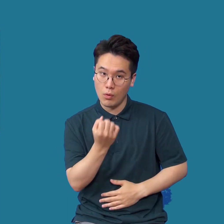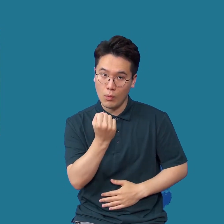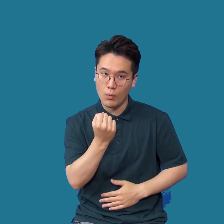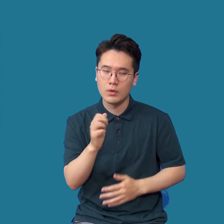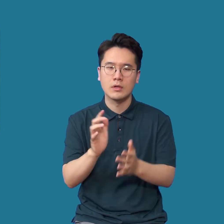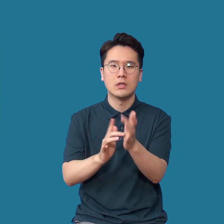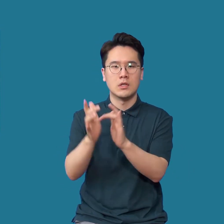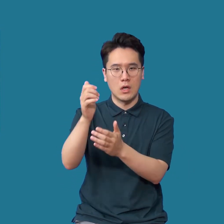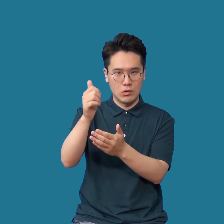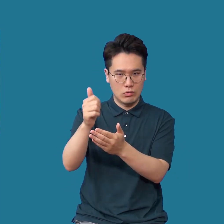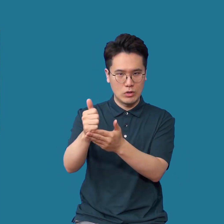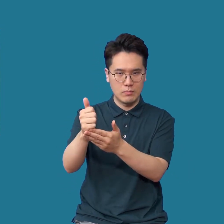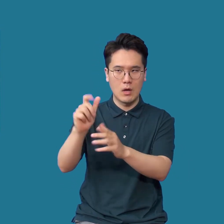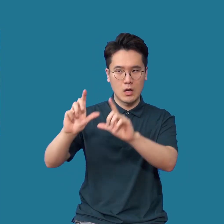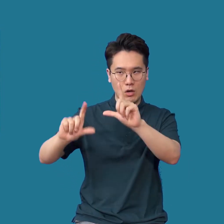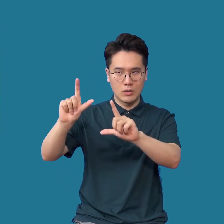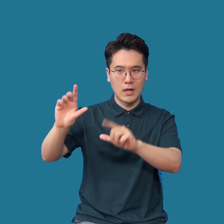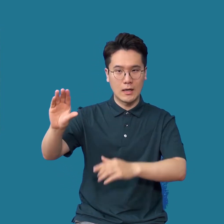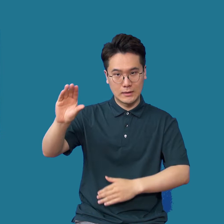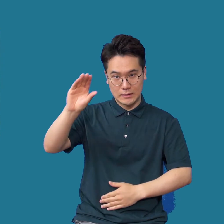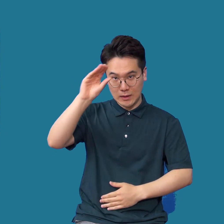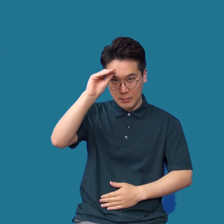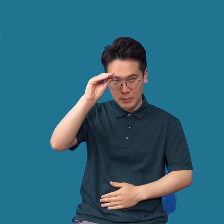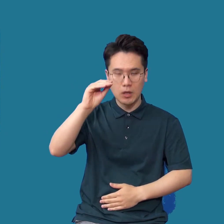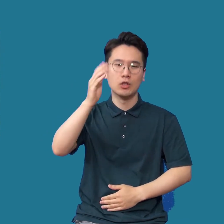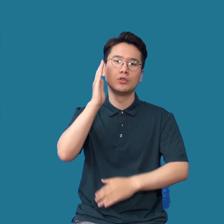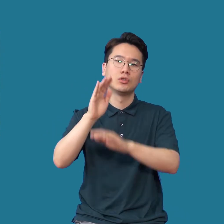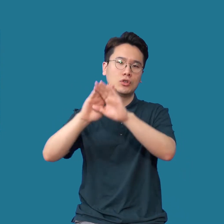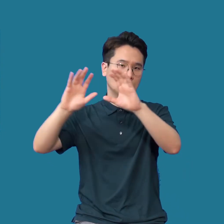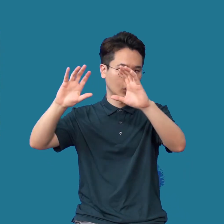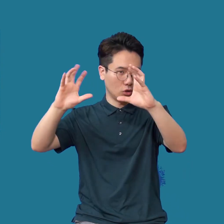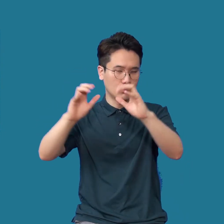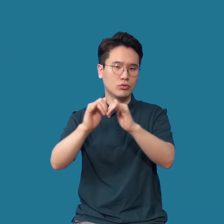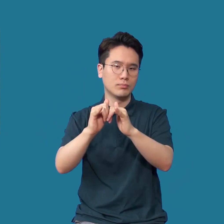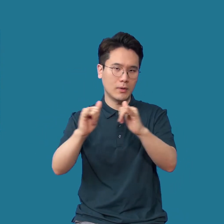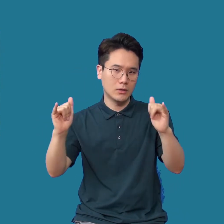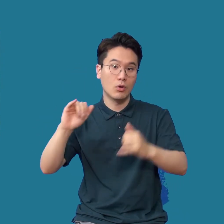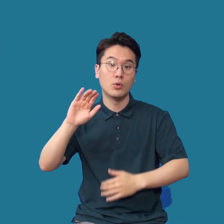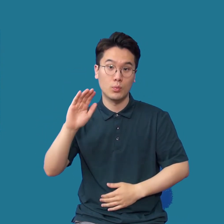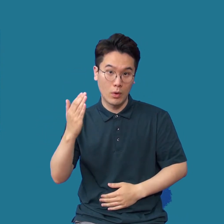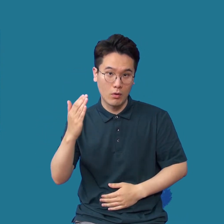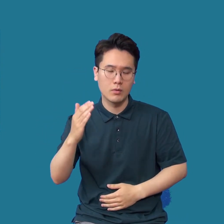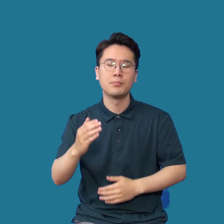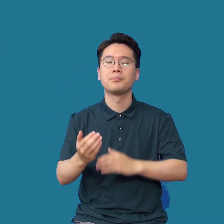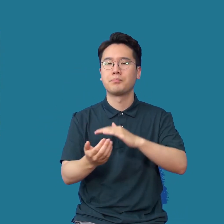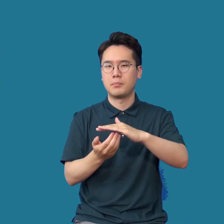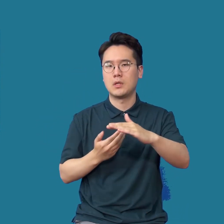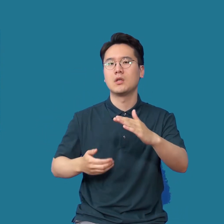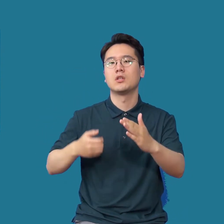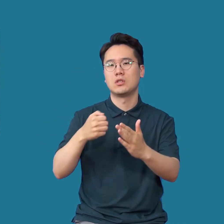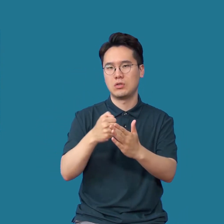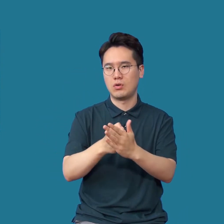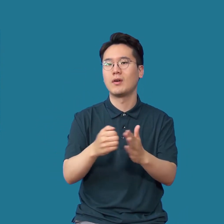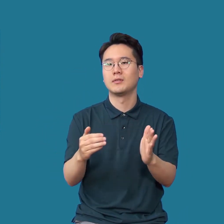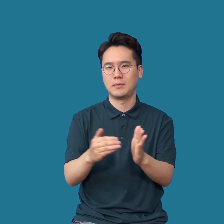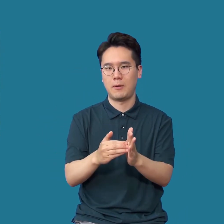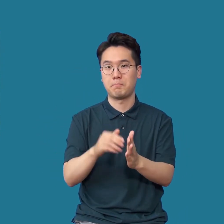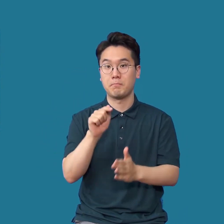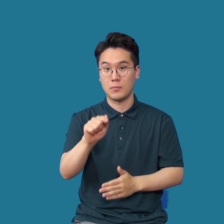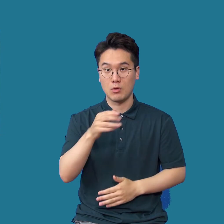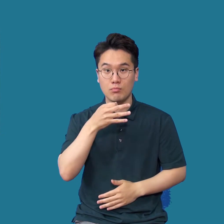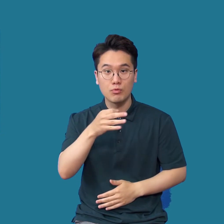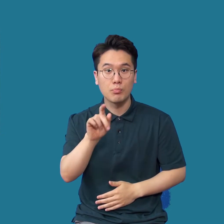형상을 닮아가는 천국 백성이 될 것을 하나님이 미리 정해 놓으셨습니다. 그것을 예정이라고